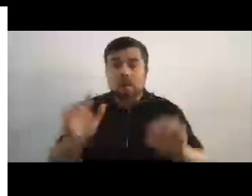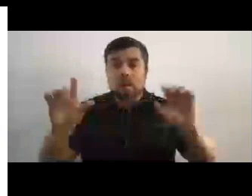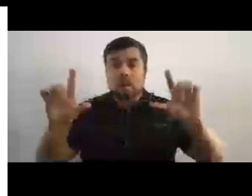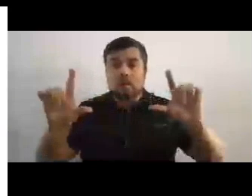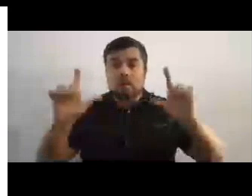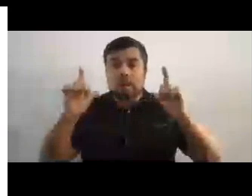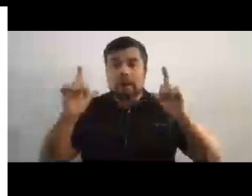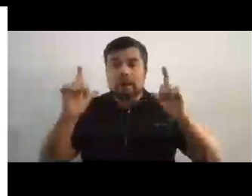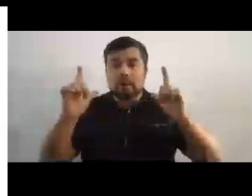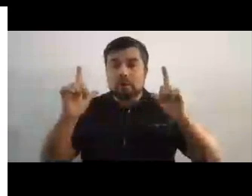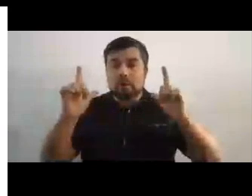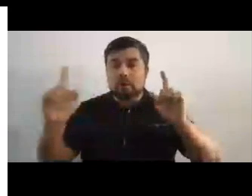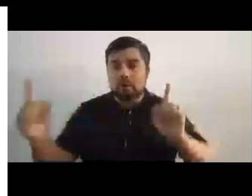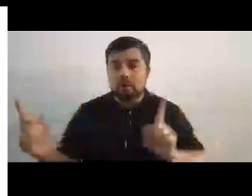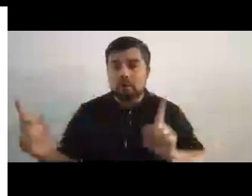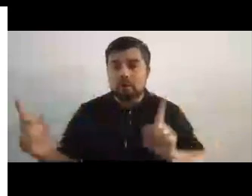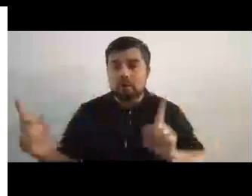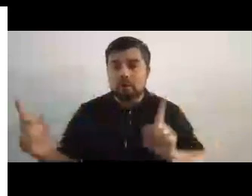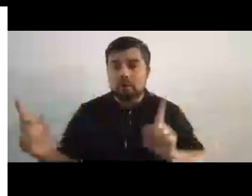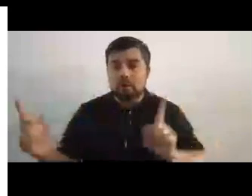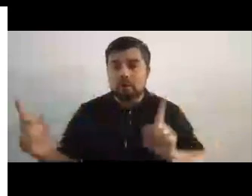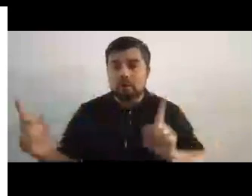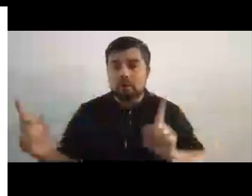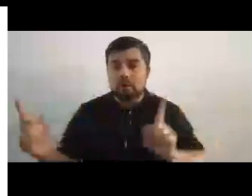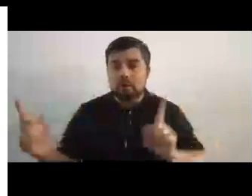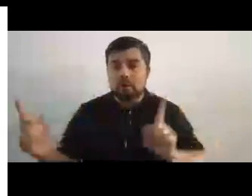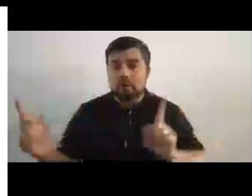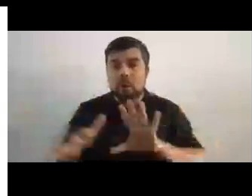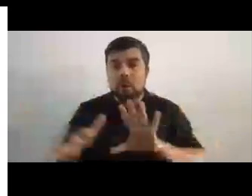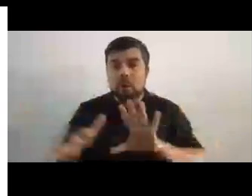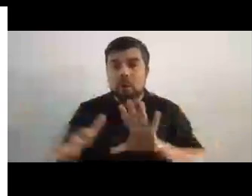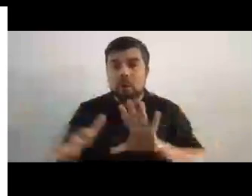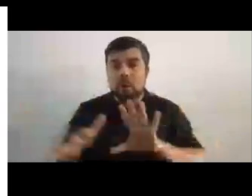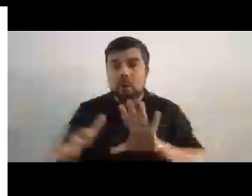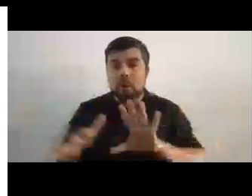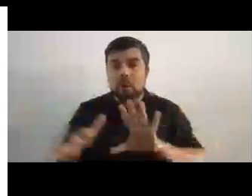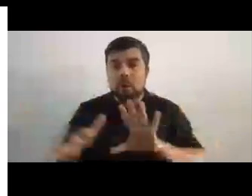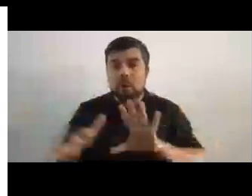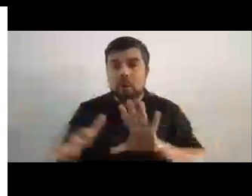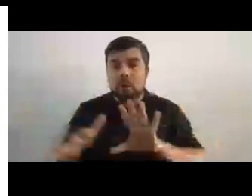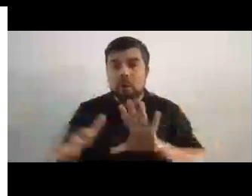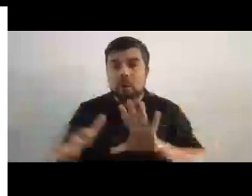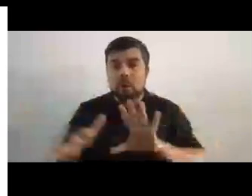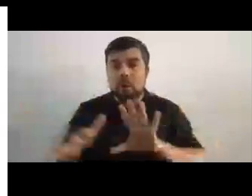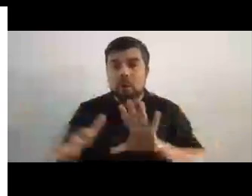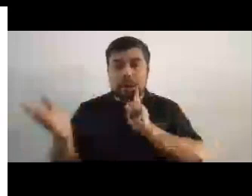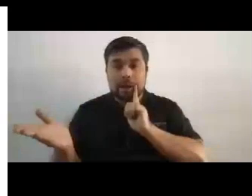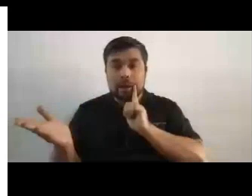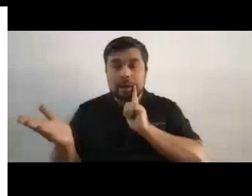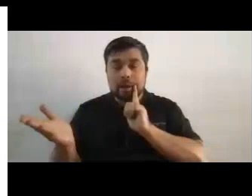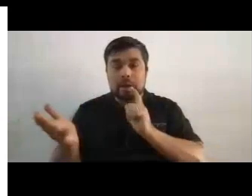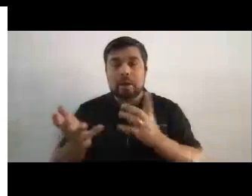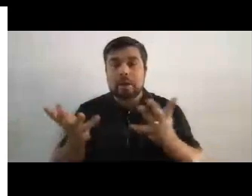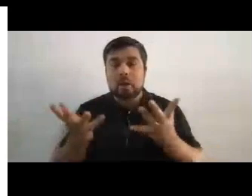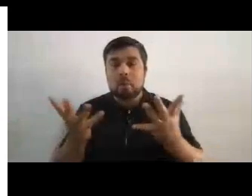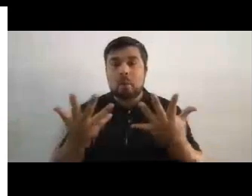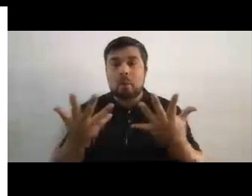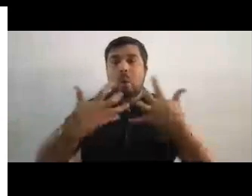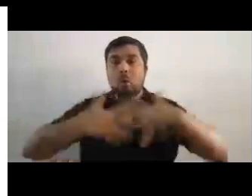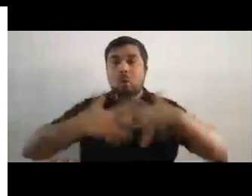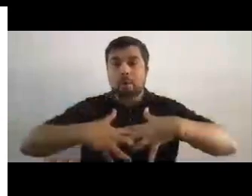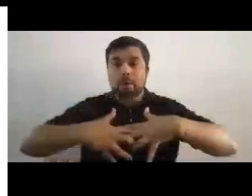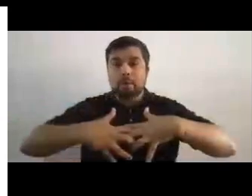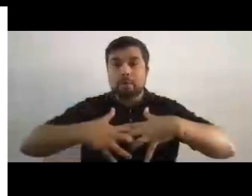primer encuentro, ¿sí?, entre los estudiantes sordos y él, y de qué manera automáticamente